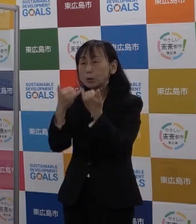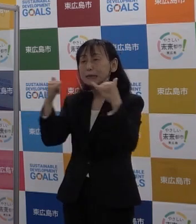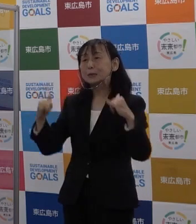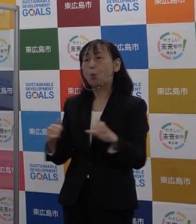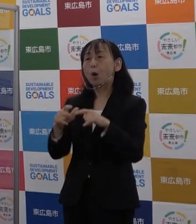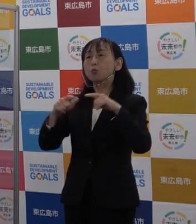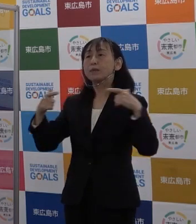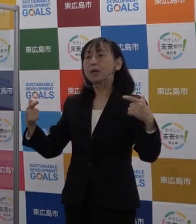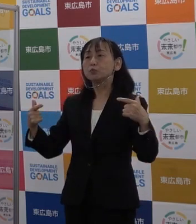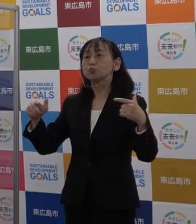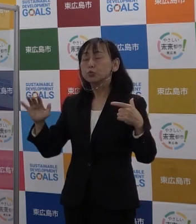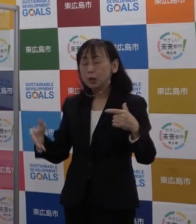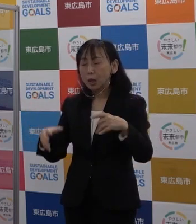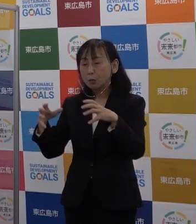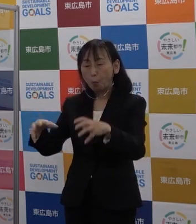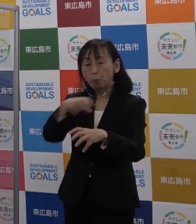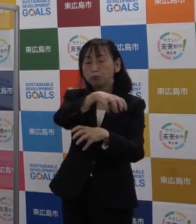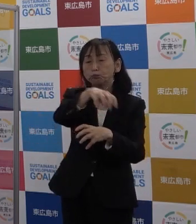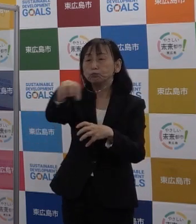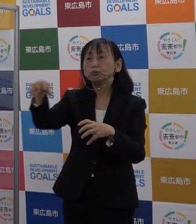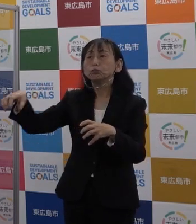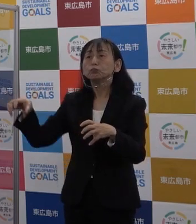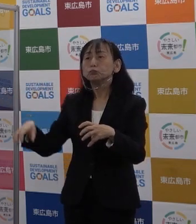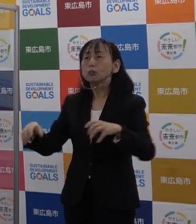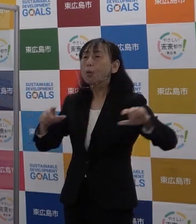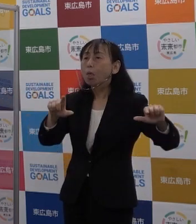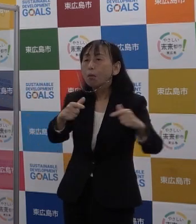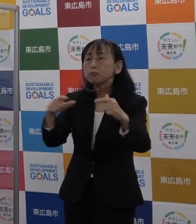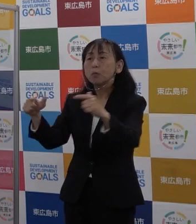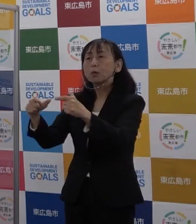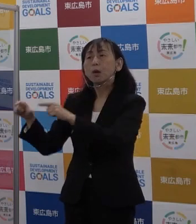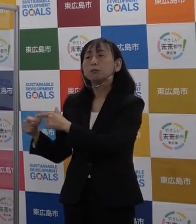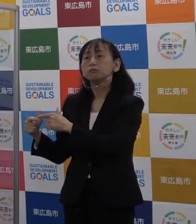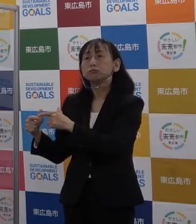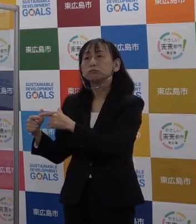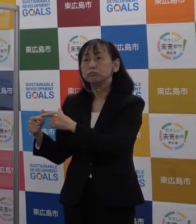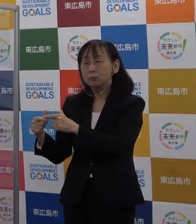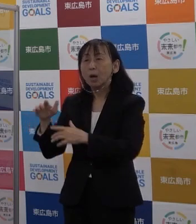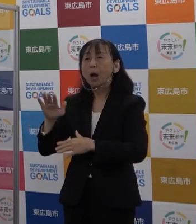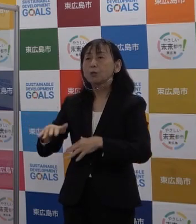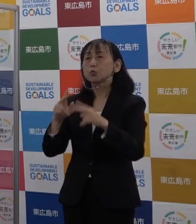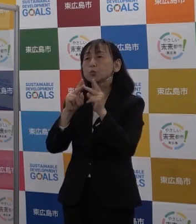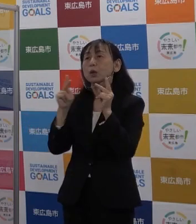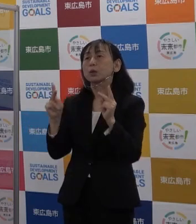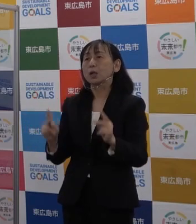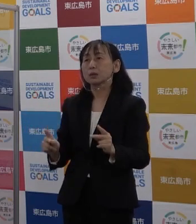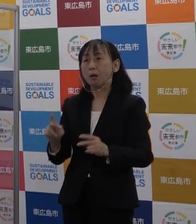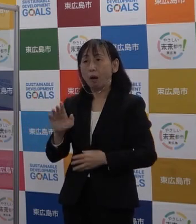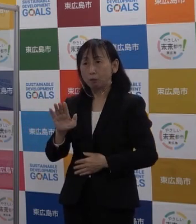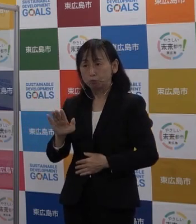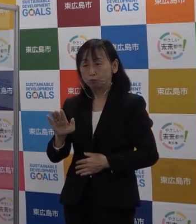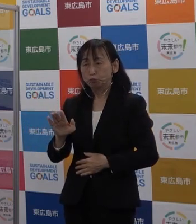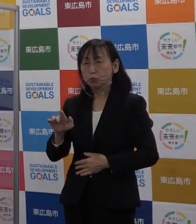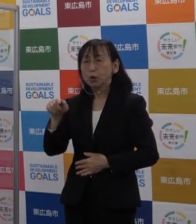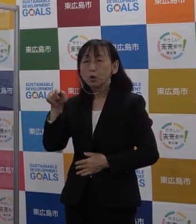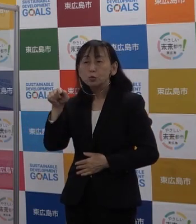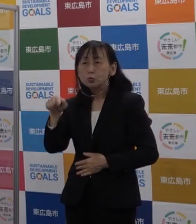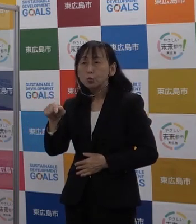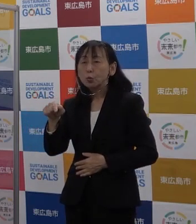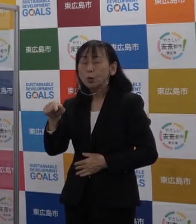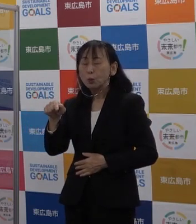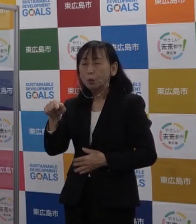においては人口の減少が非常に顕著になっていたという課題を持っているわけですが、まあ、こういう地域の課題